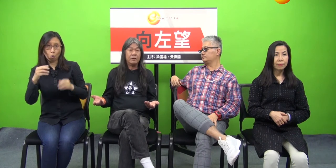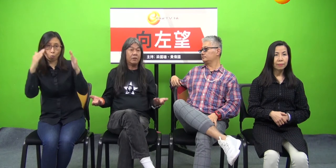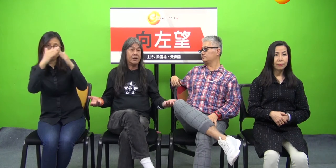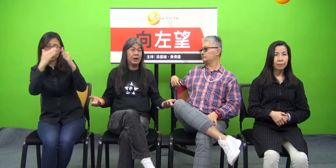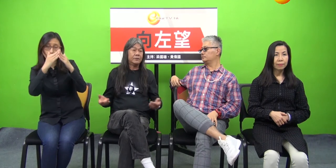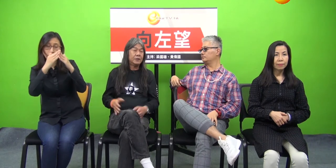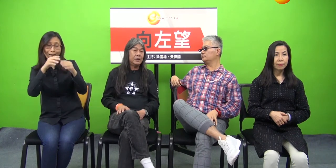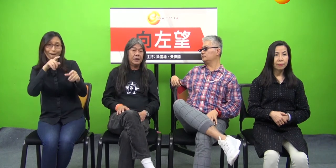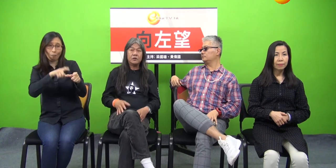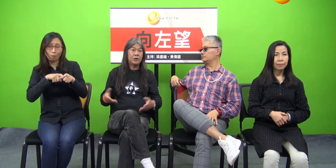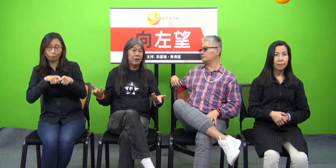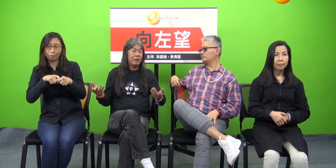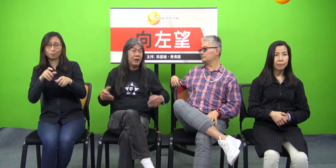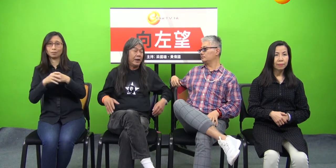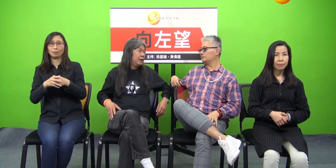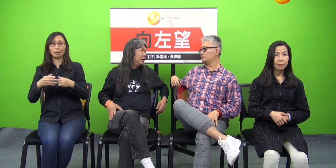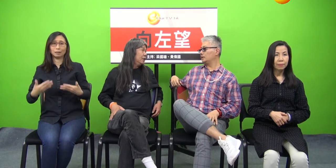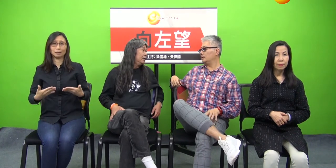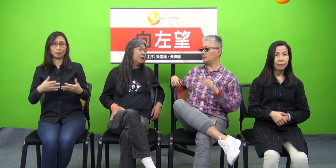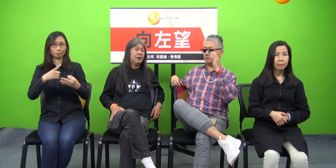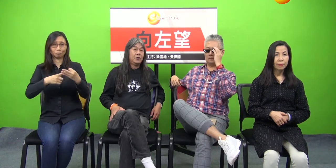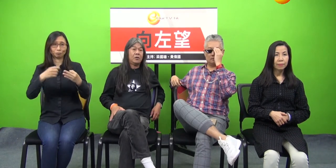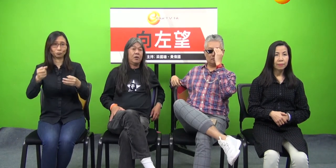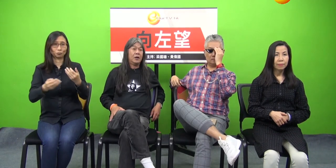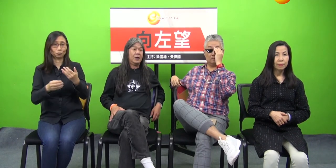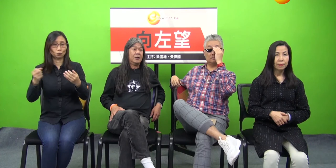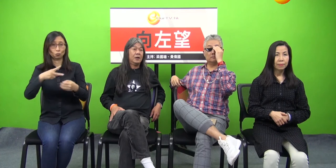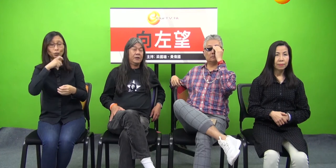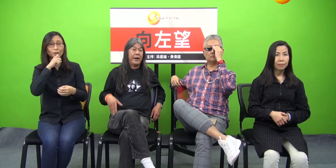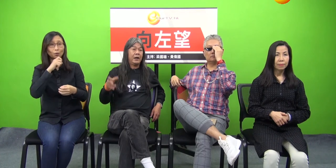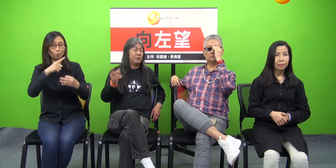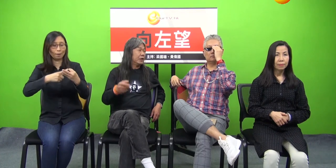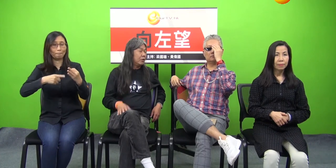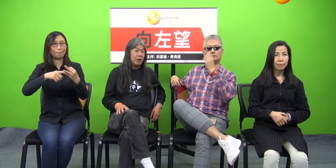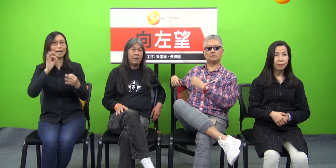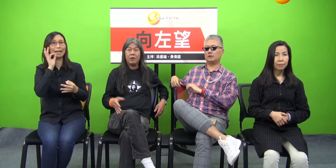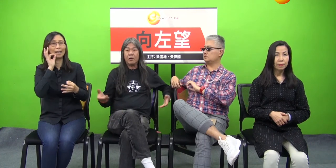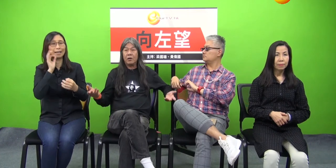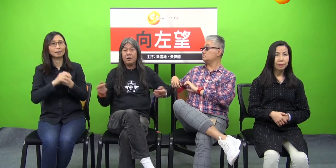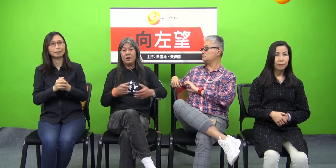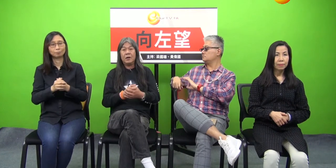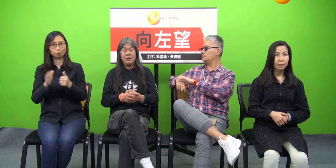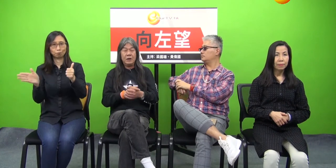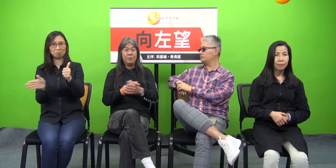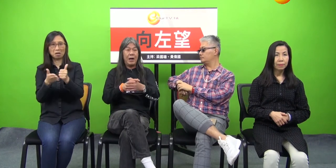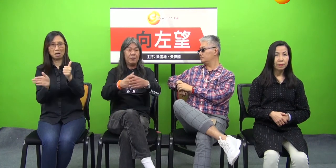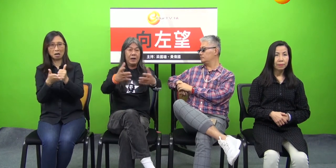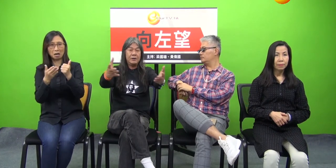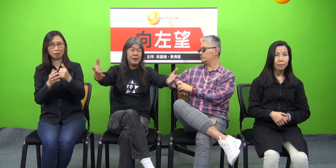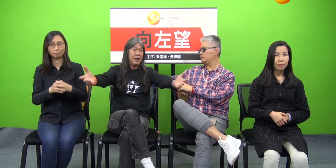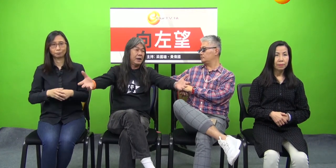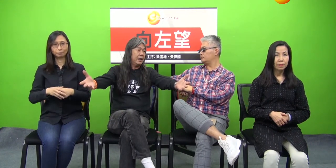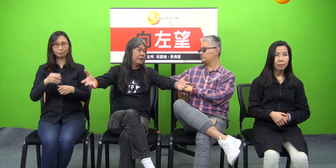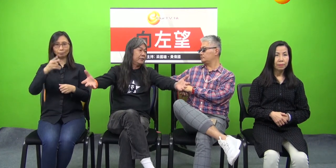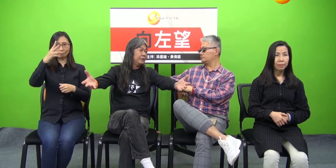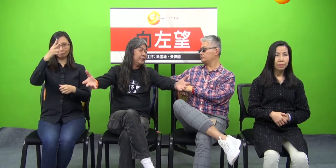揾錢，為好簡單。而家仲有個李慧瓊啊，出嚟講啊，踢啊林鄭咯，有佢話個二百萬之